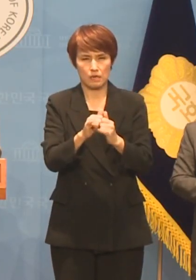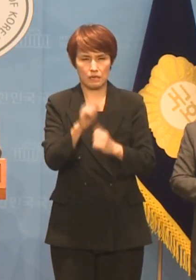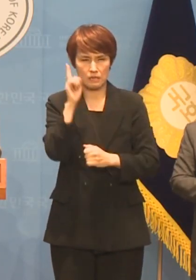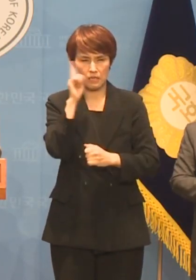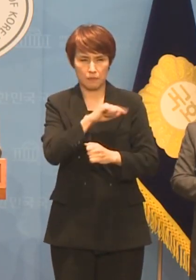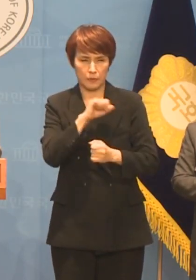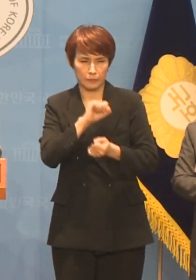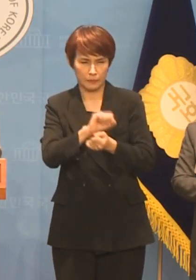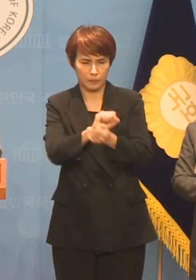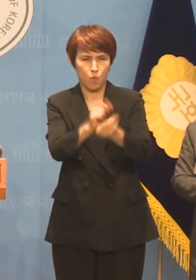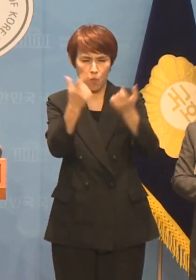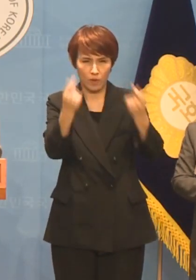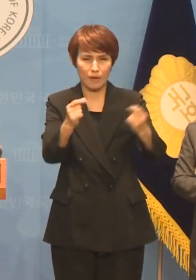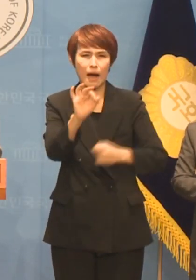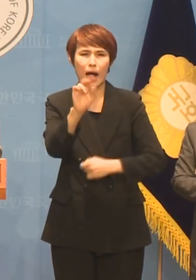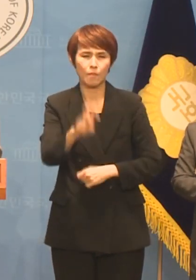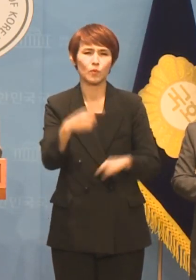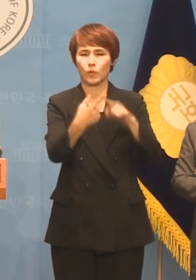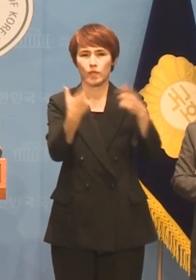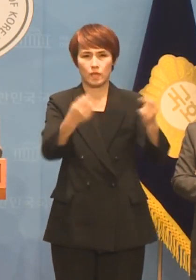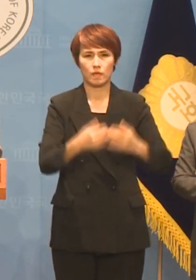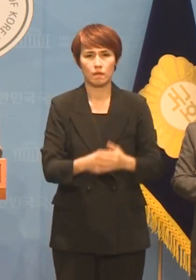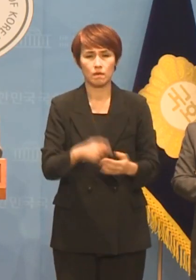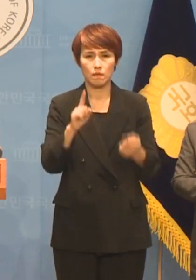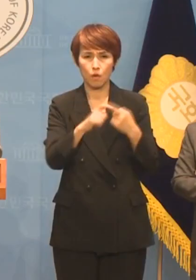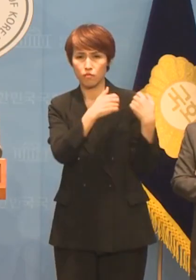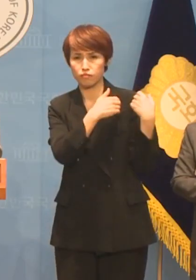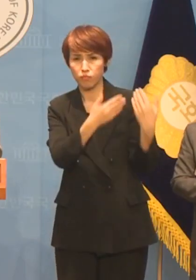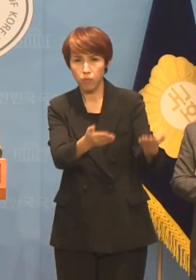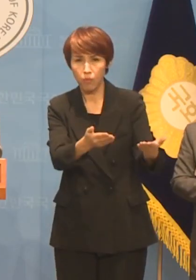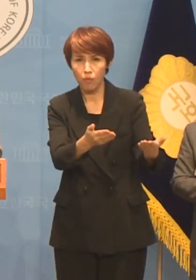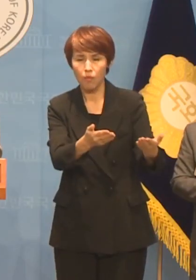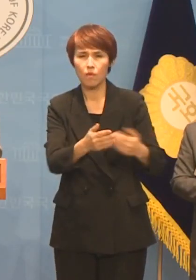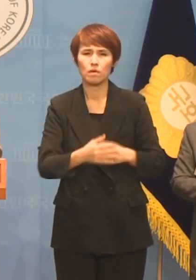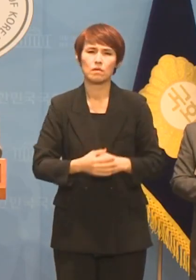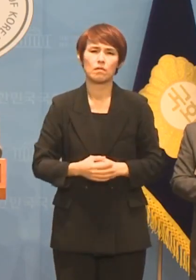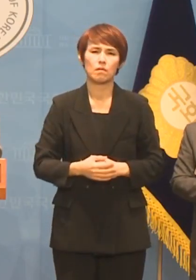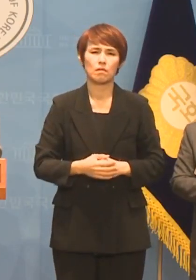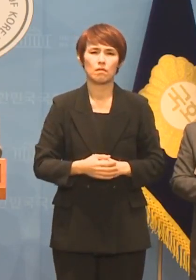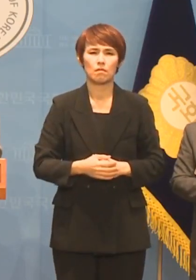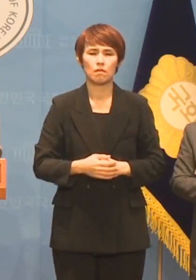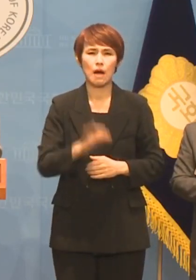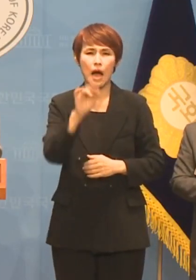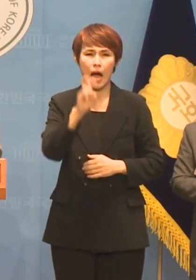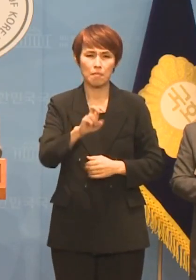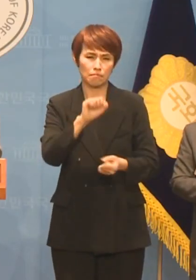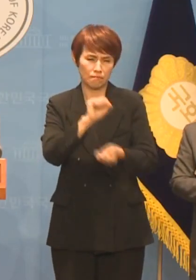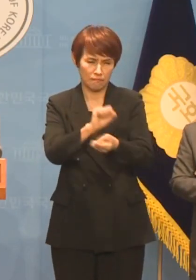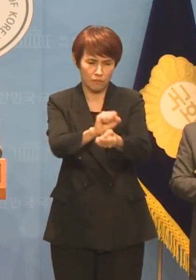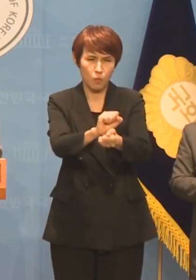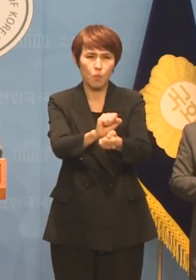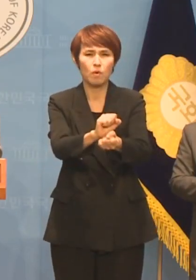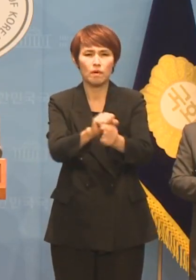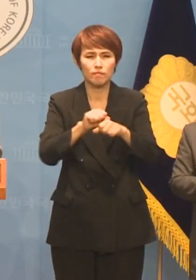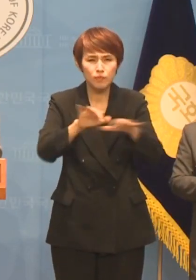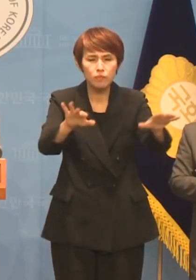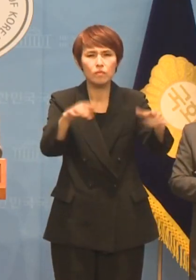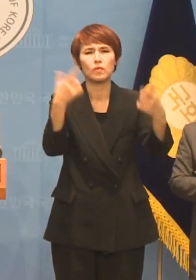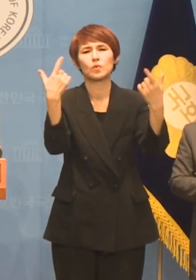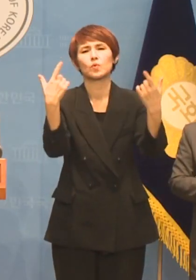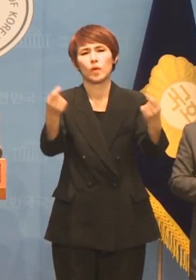것입니다. 이를 방치하고 붙들이는 것은 암세포가 급격히 증식하는